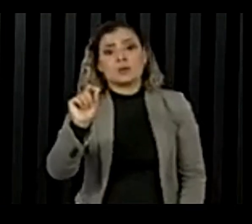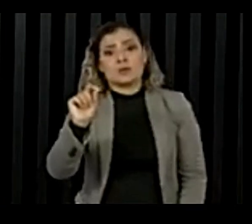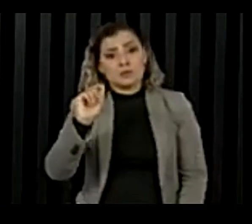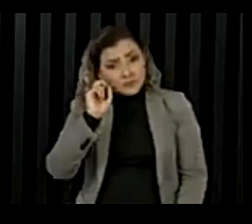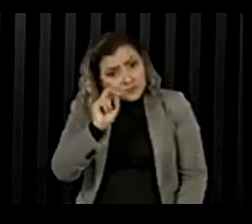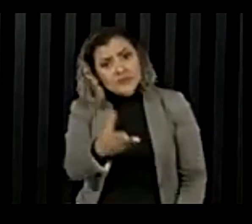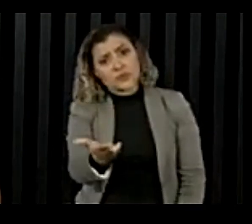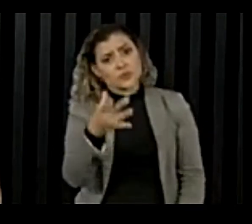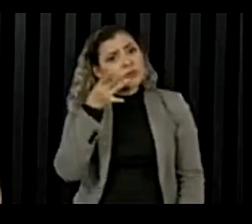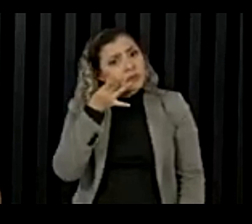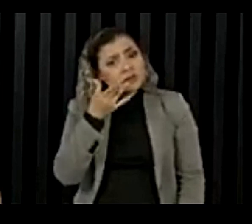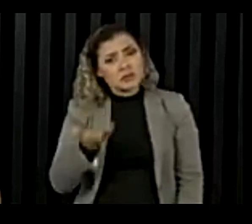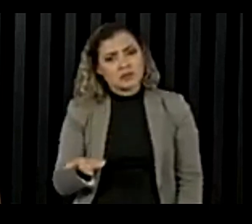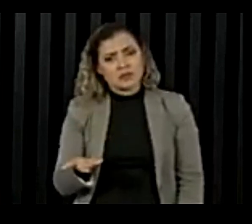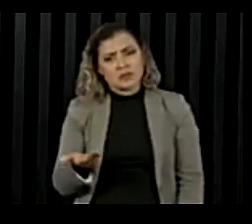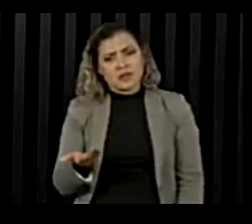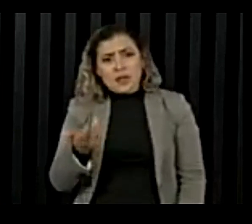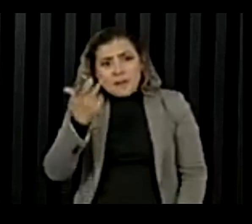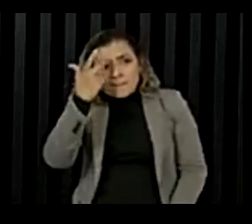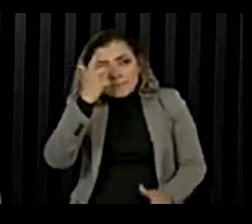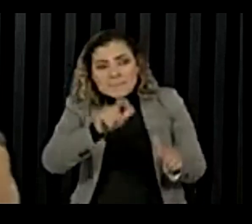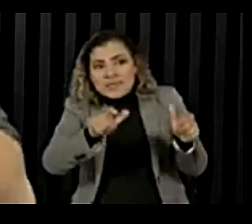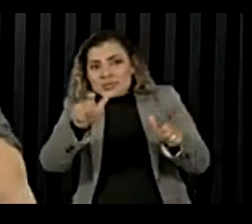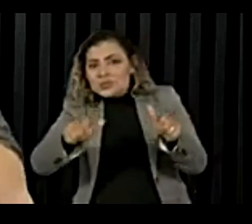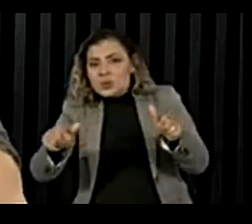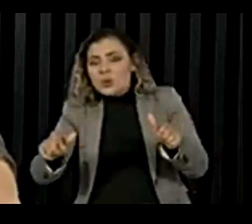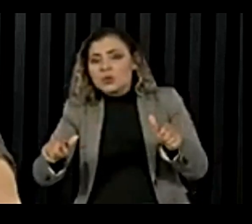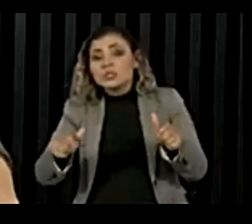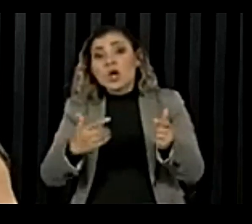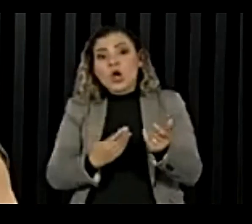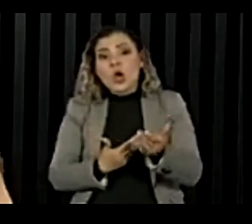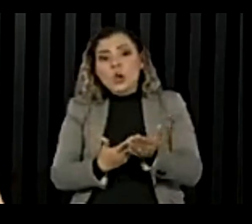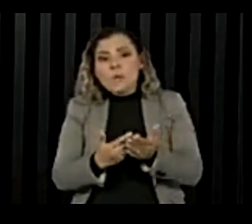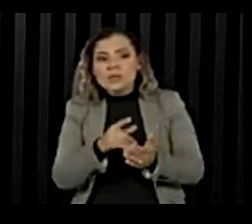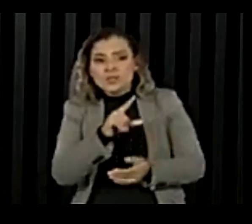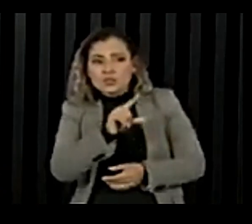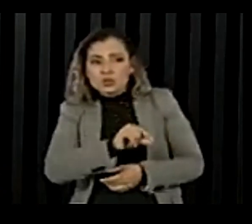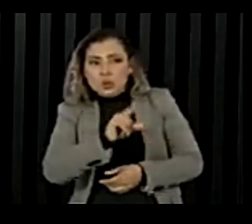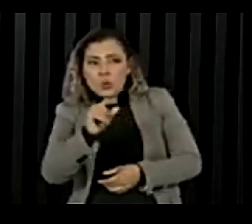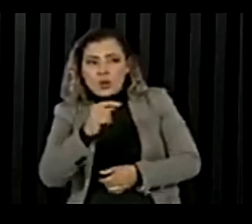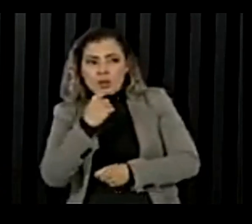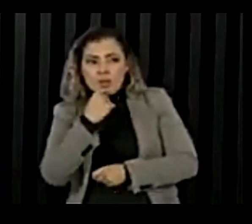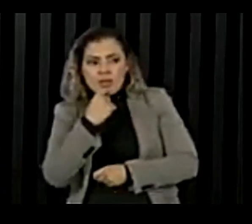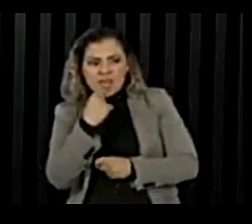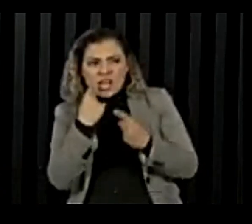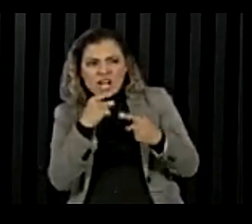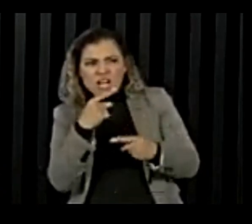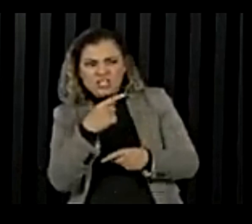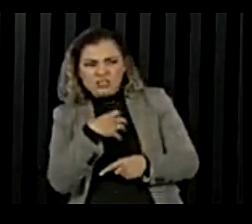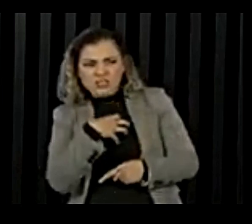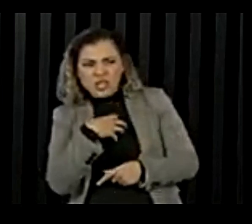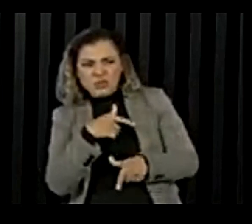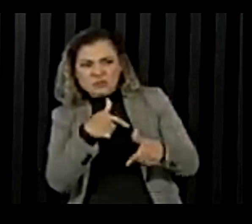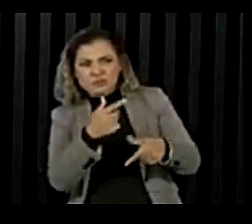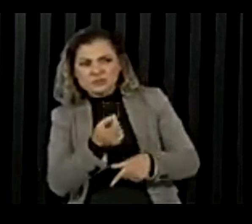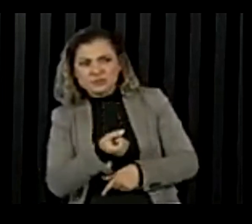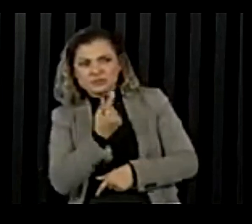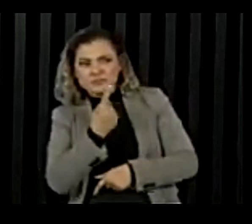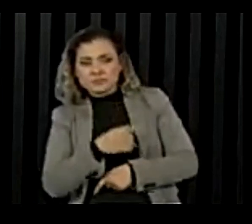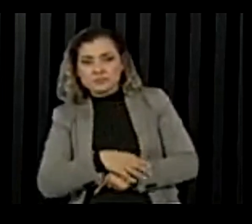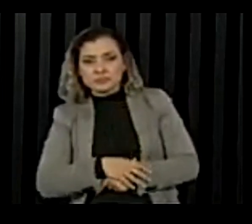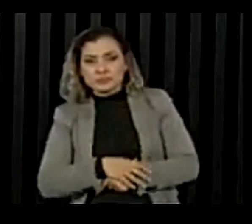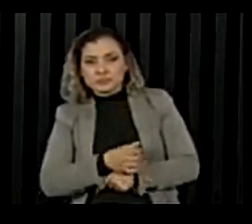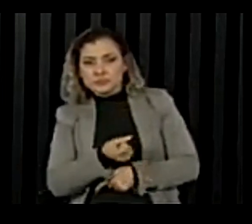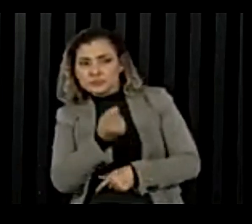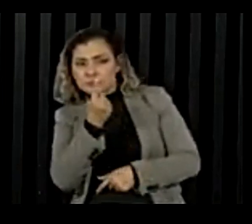prática. O quanto as pessoas começam a classificar qualquer crítica de comportamento